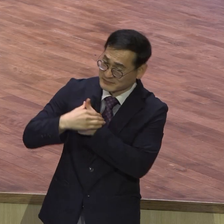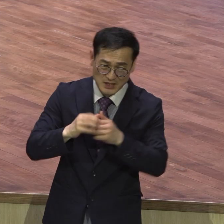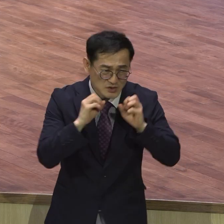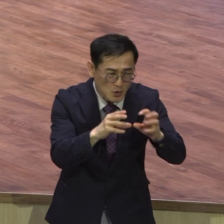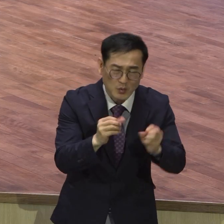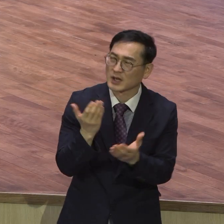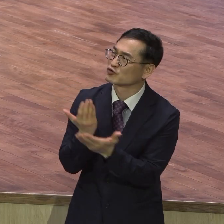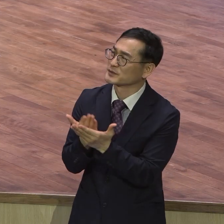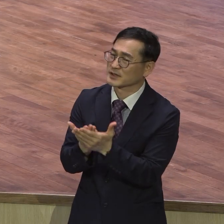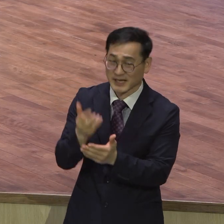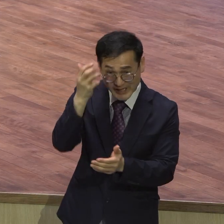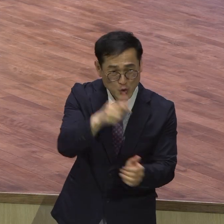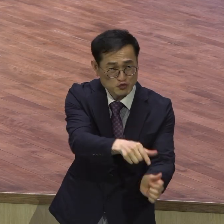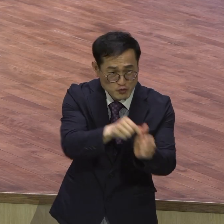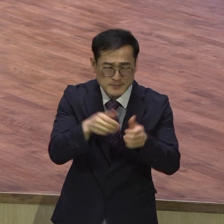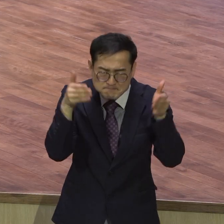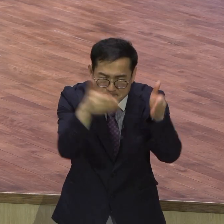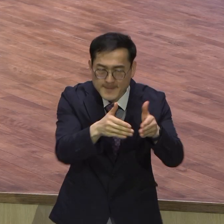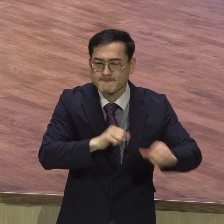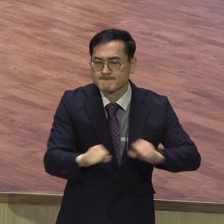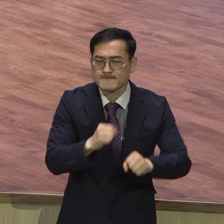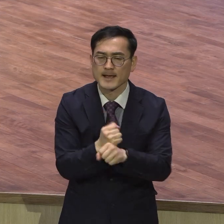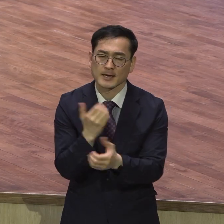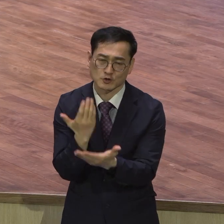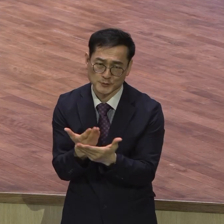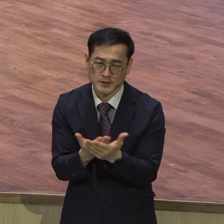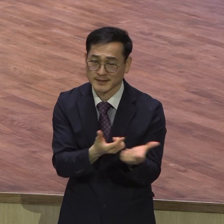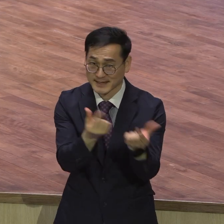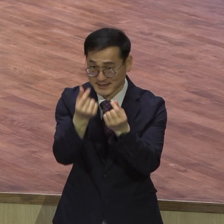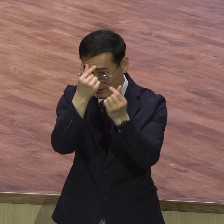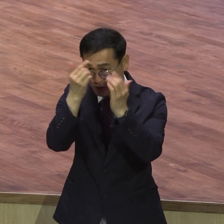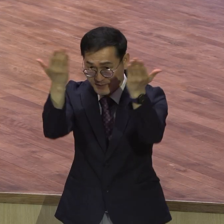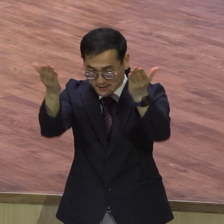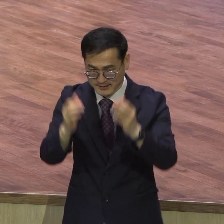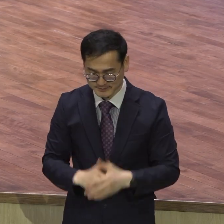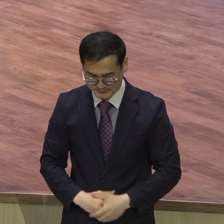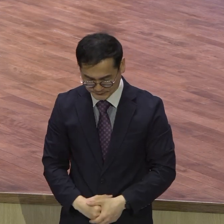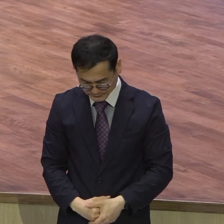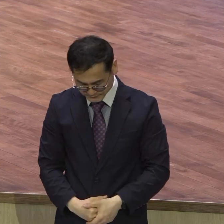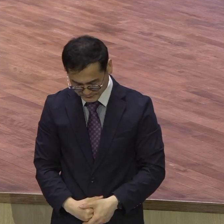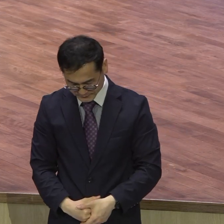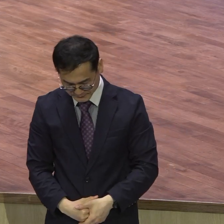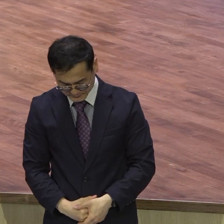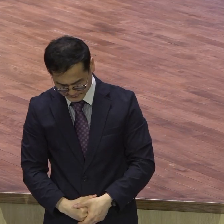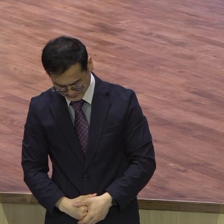젓가락 용원 구원 여기에 포커스 맞추게 해달라고 주옵에 주시기도 하겠습니다 주여 사랑해